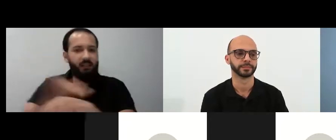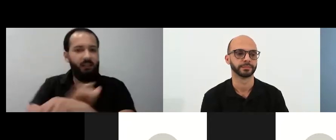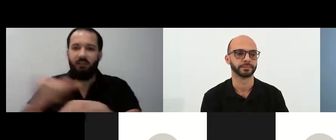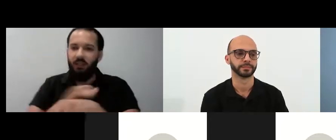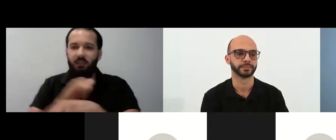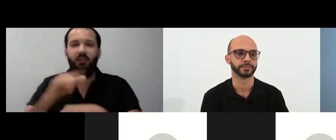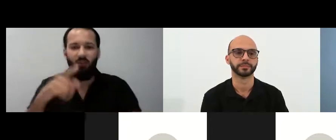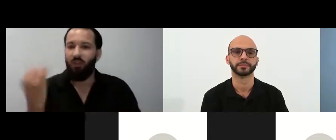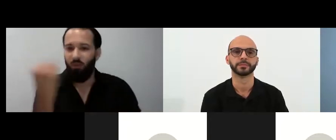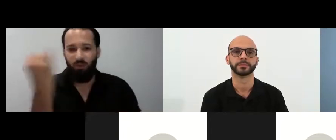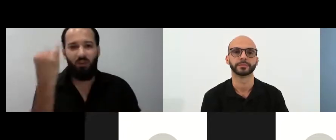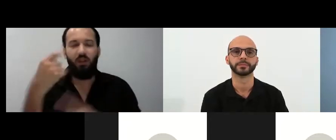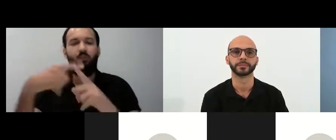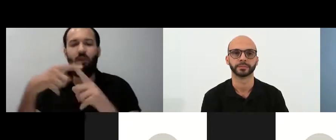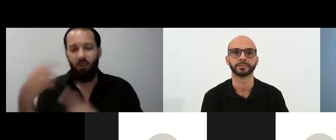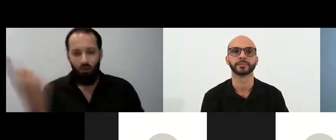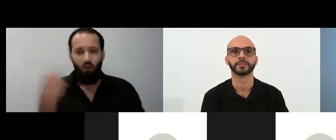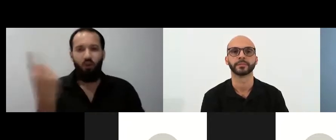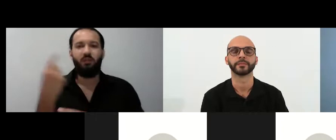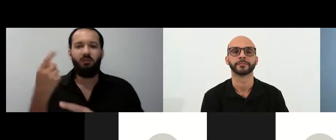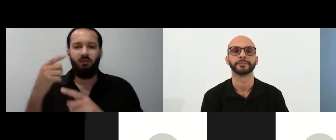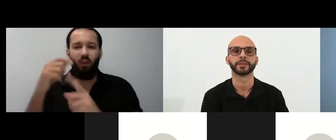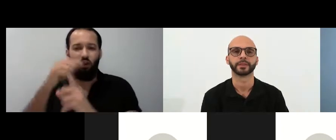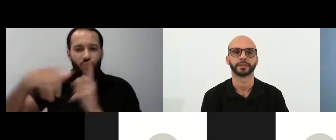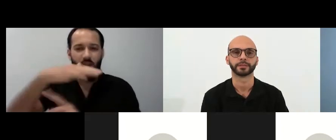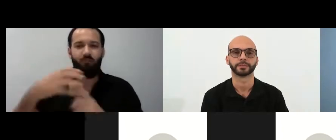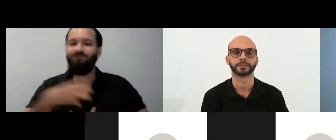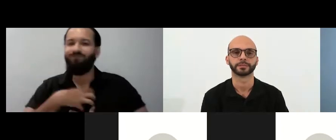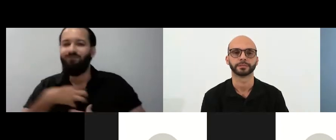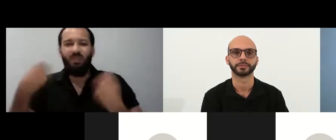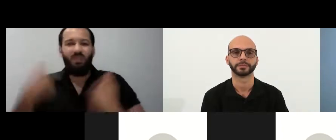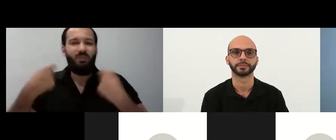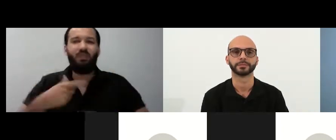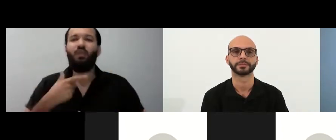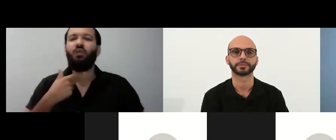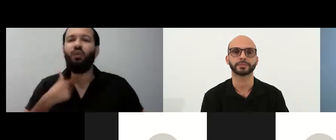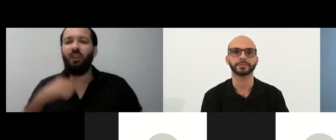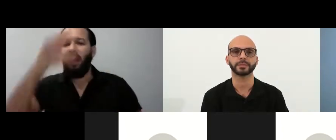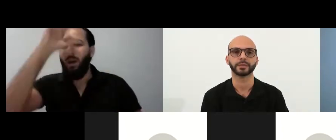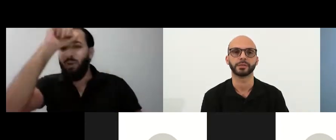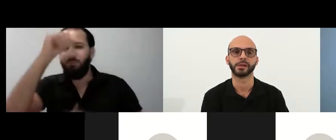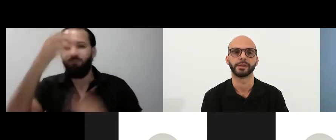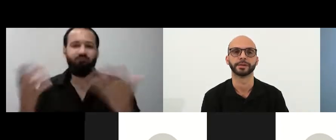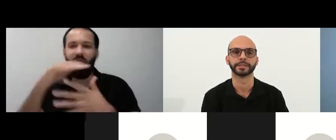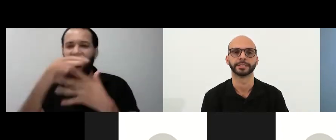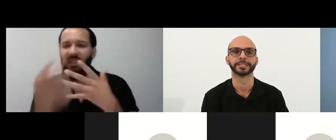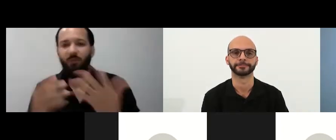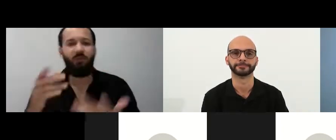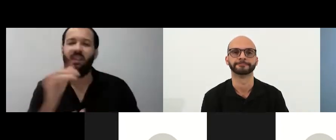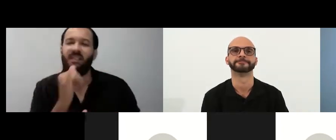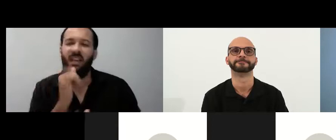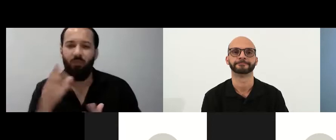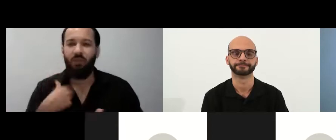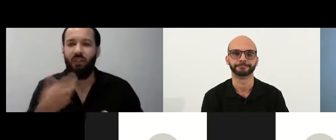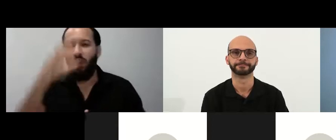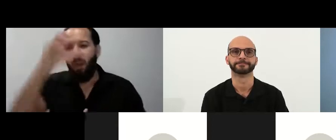esses cursos de uma forma remota, de forma EAD, que a gente possa se organizar socialmente. Muitas vezes a gente